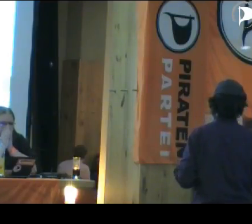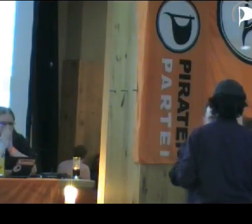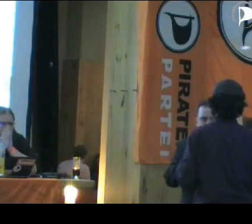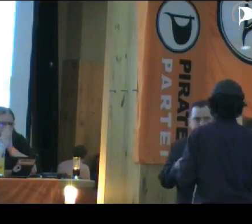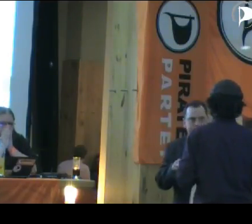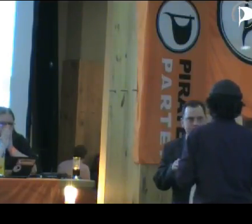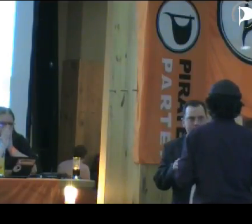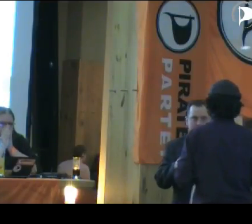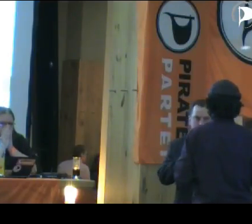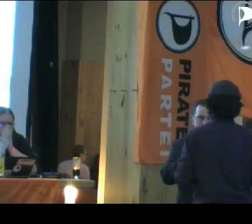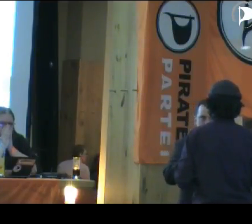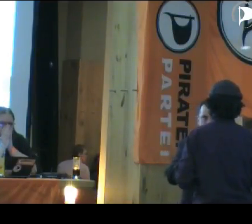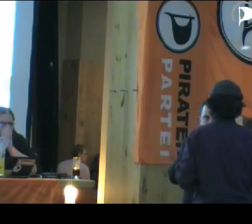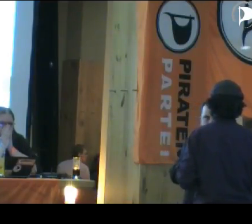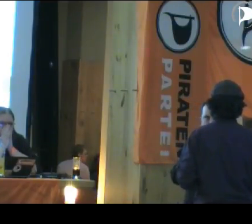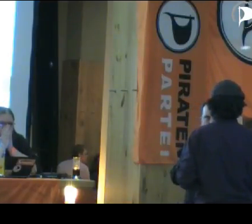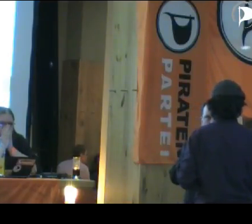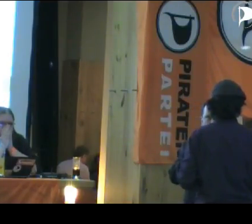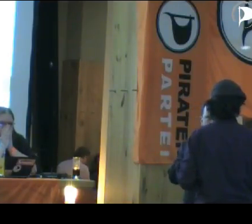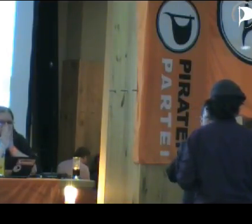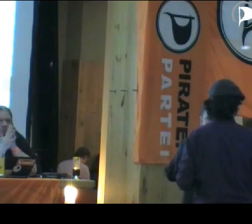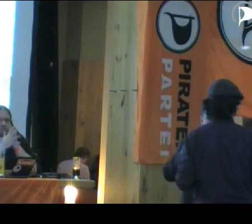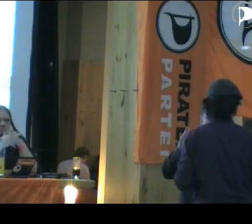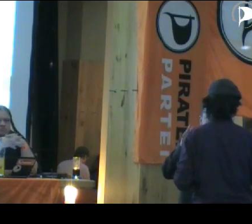und hat sich damit schon mal vorstellen